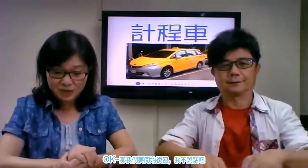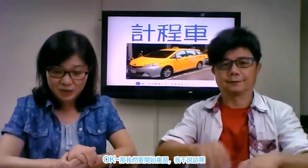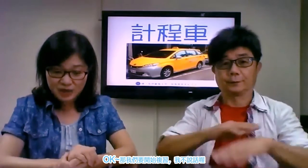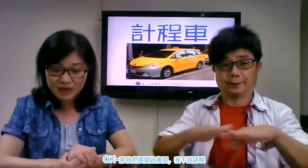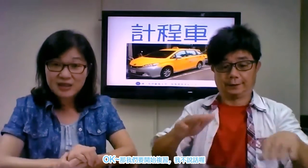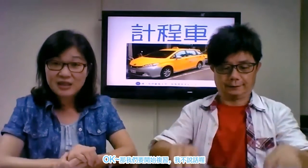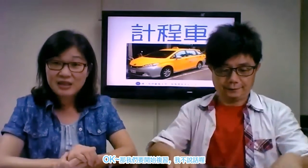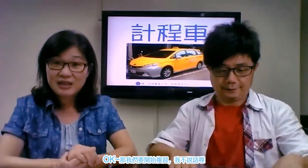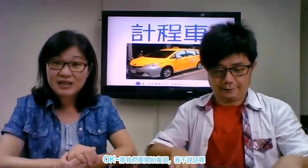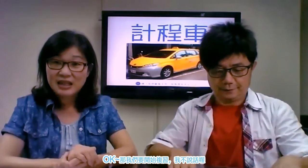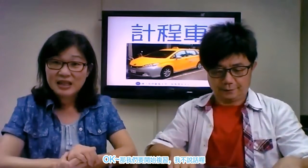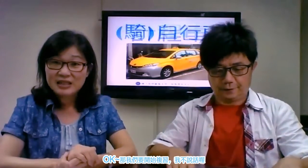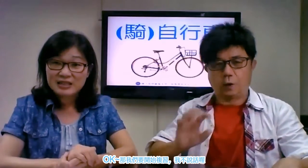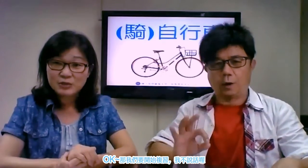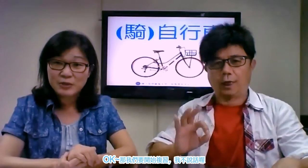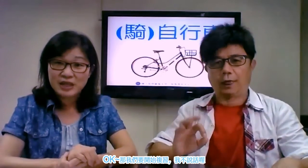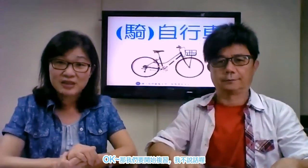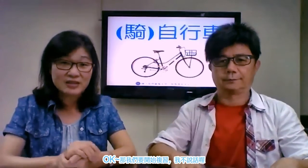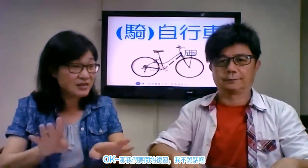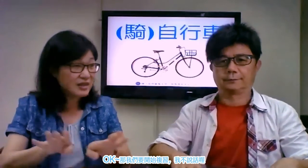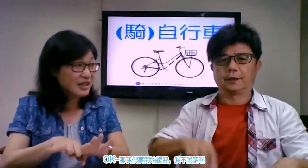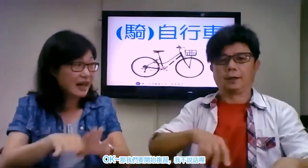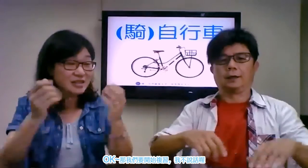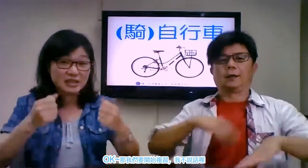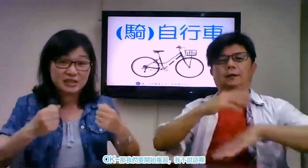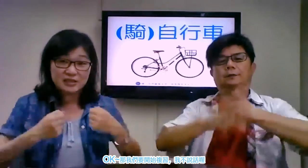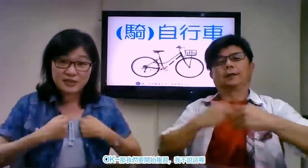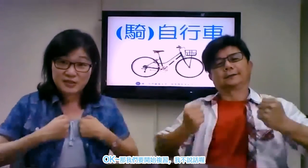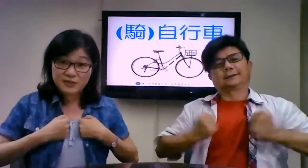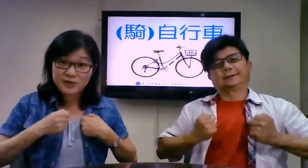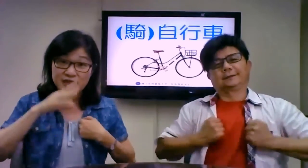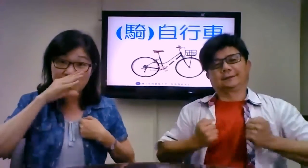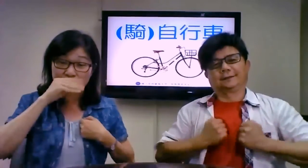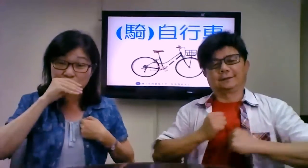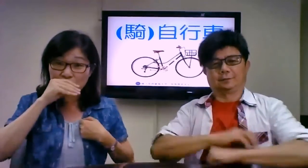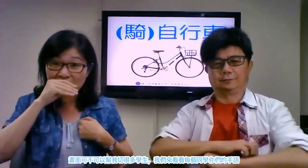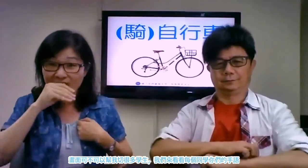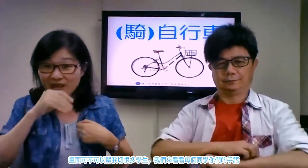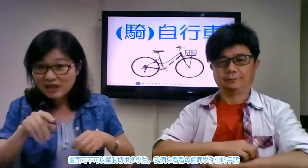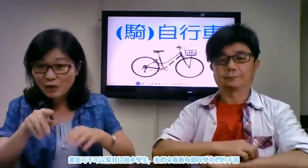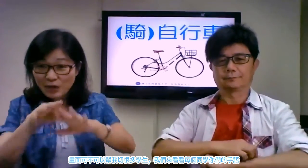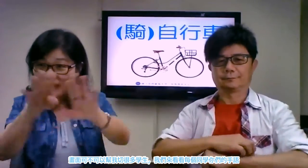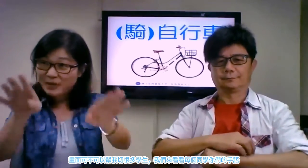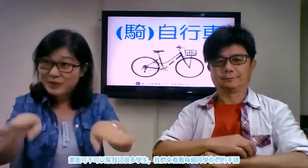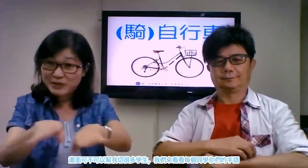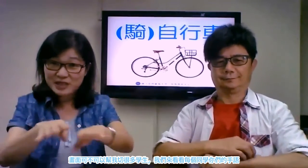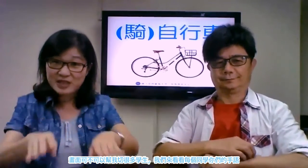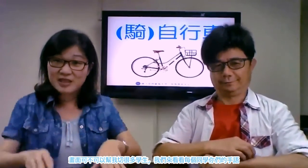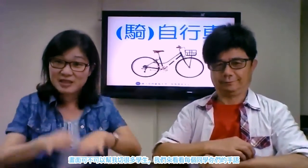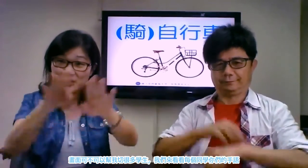OK， 那我们要开始复习，我不说话哦。那画面可不可以帮我切？就是